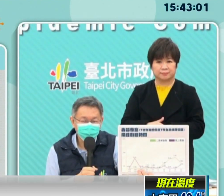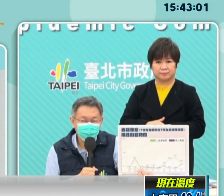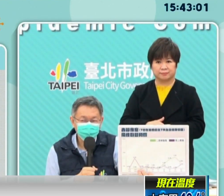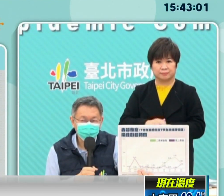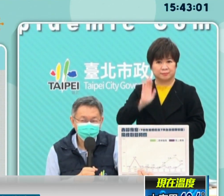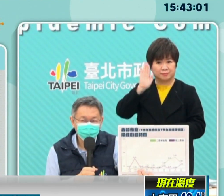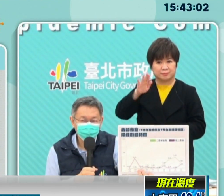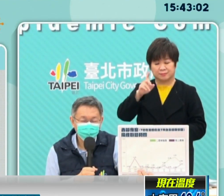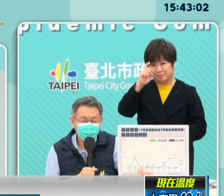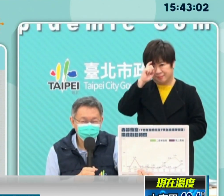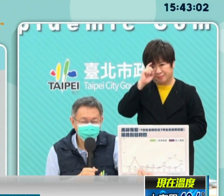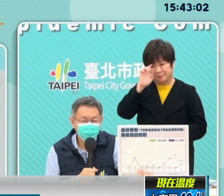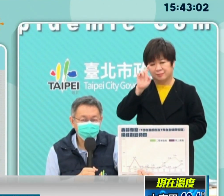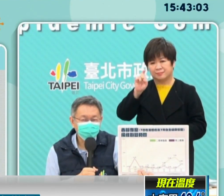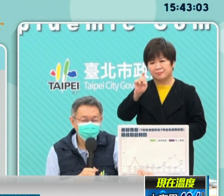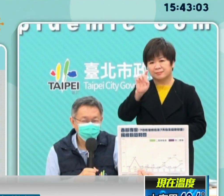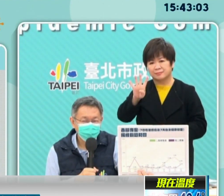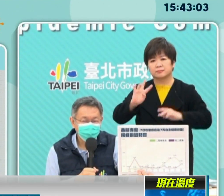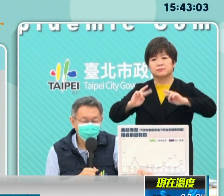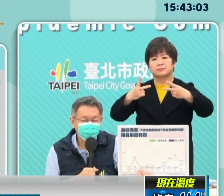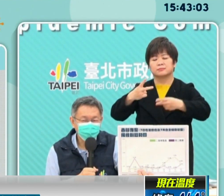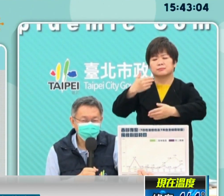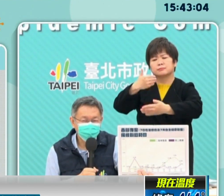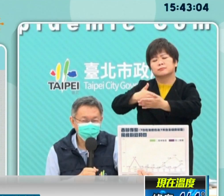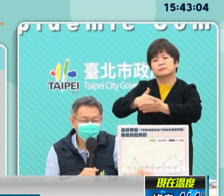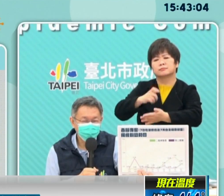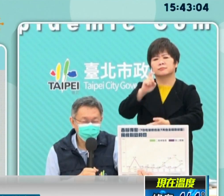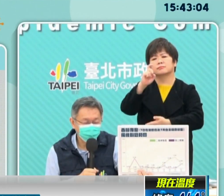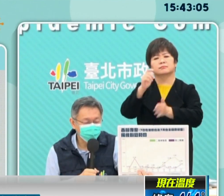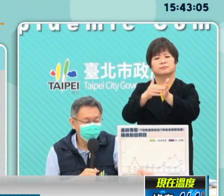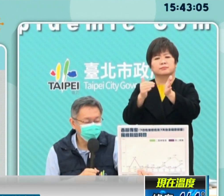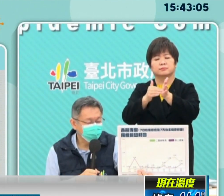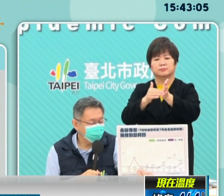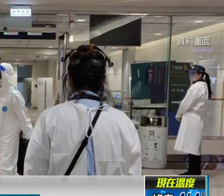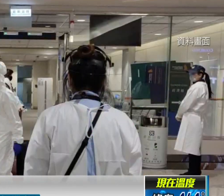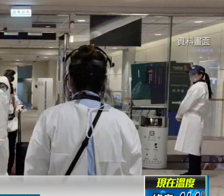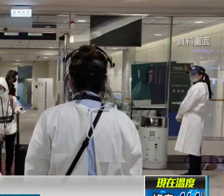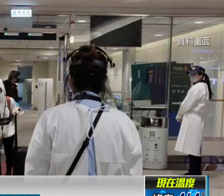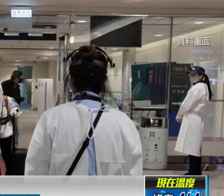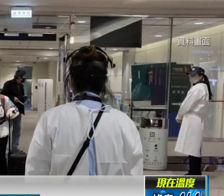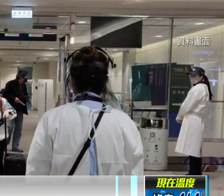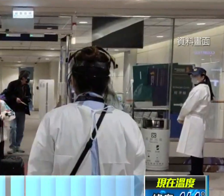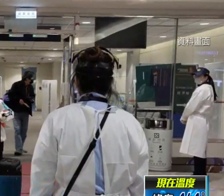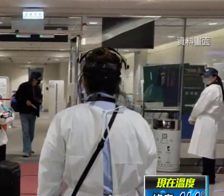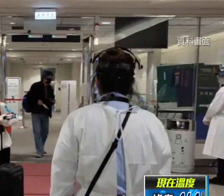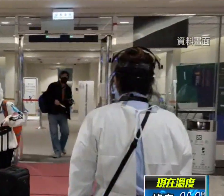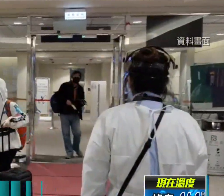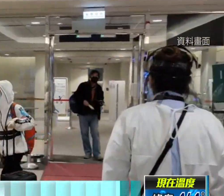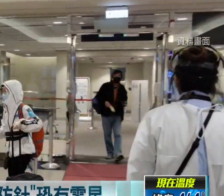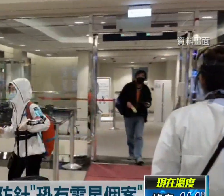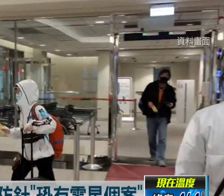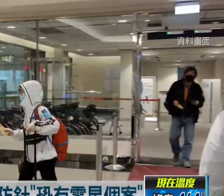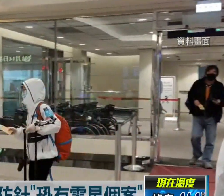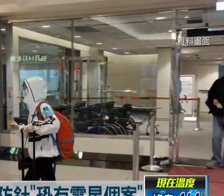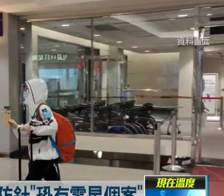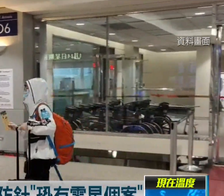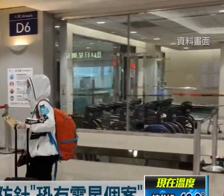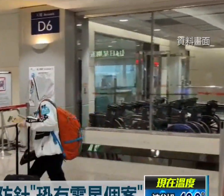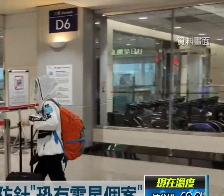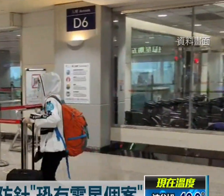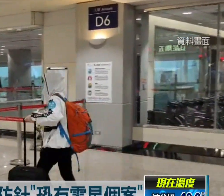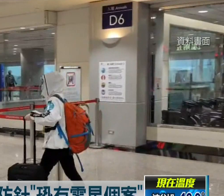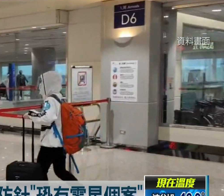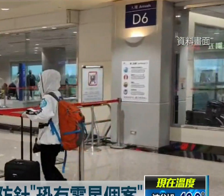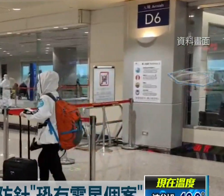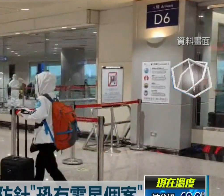成10天了，就偶尔会零零星星会跑进来几个。 虽然一开口先强调支持解封，但是谈到指